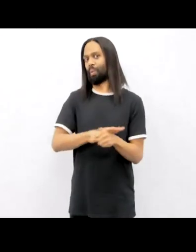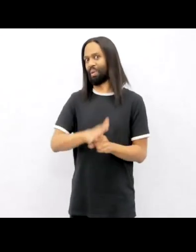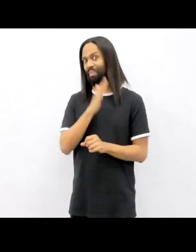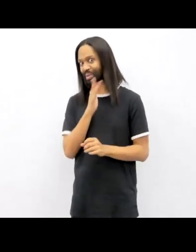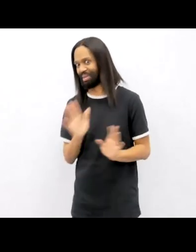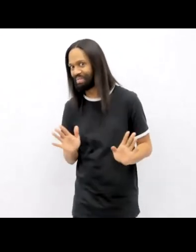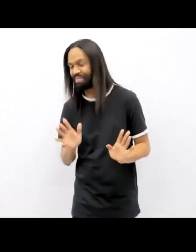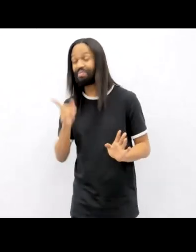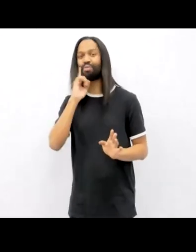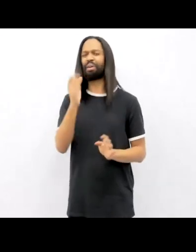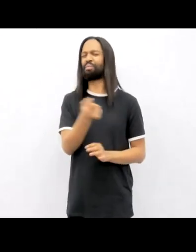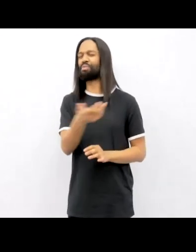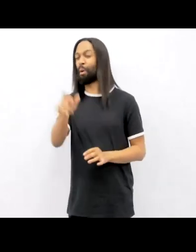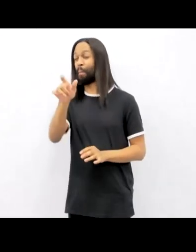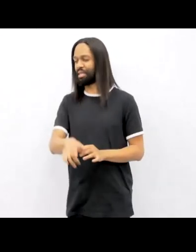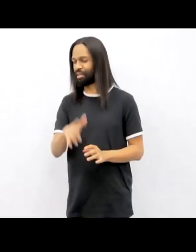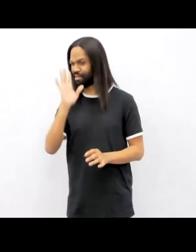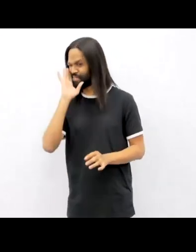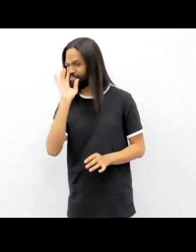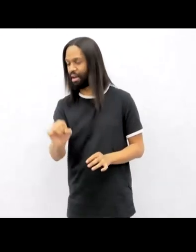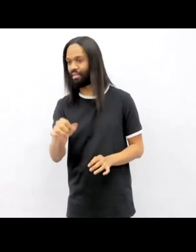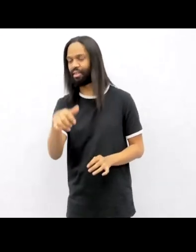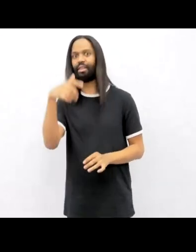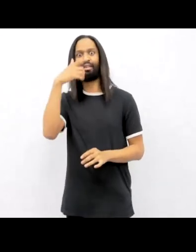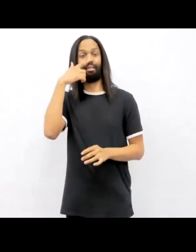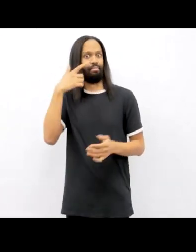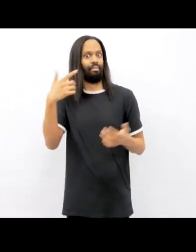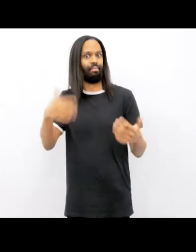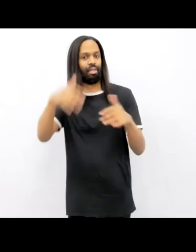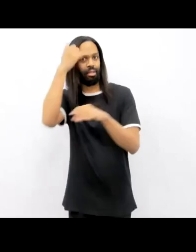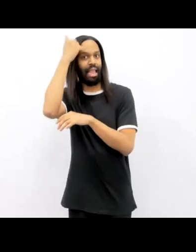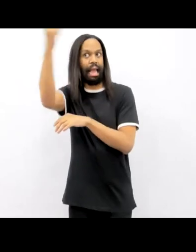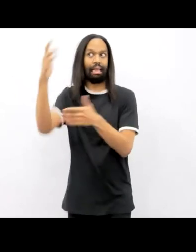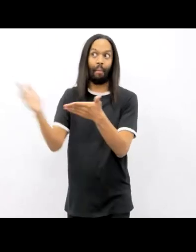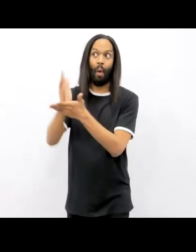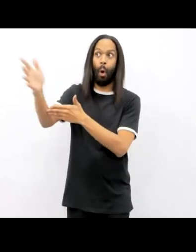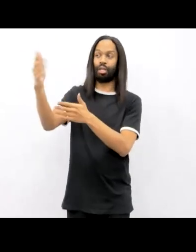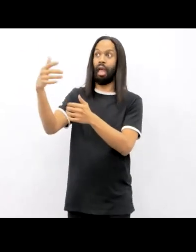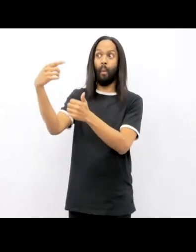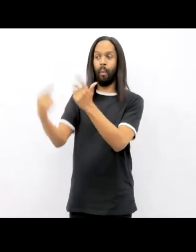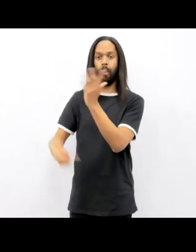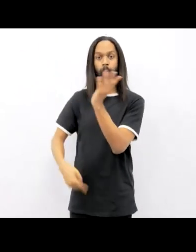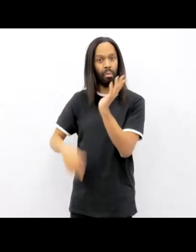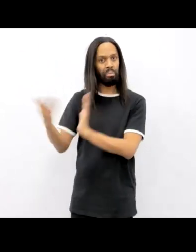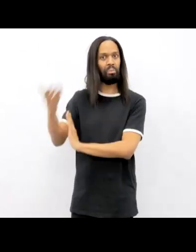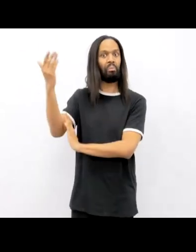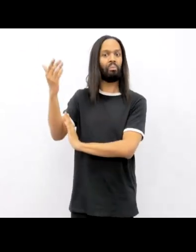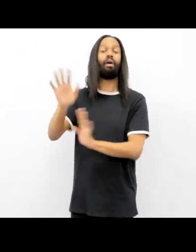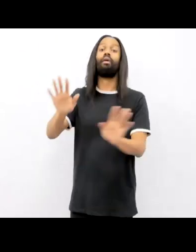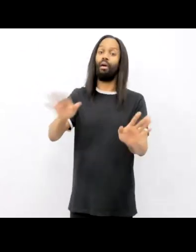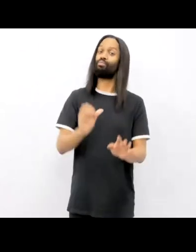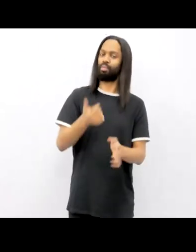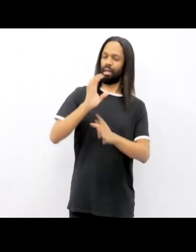certains d'entre vous vous anticipez même déjà sur des grandes pistes de projet en tout cas on va tester les choses on va s